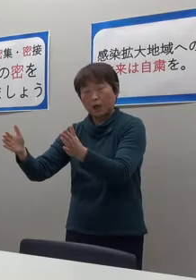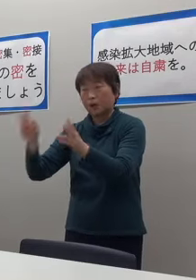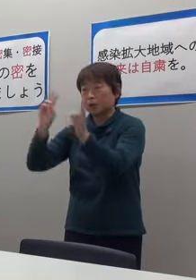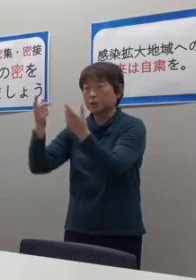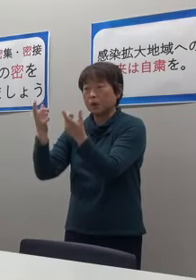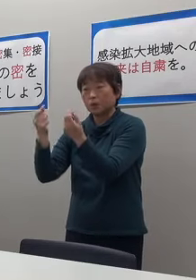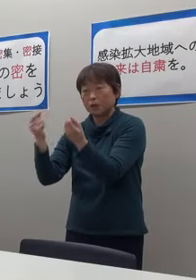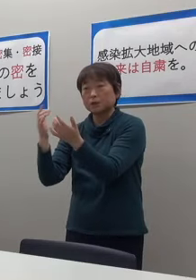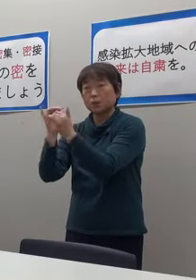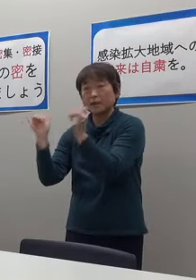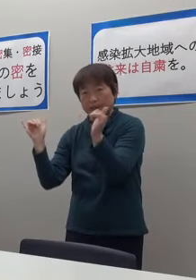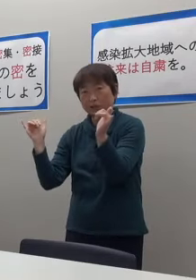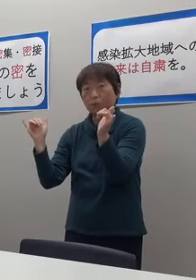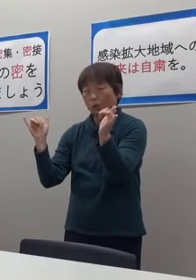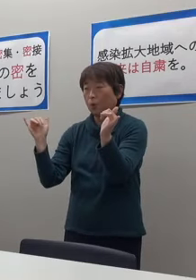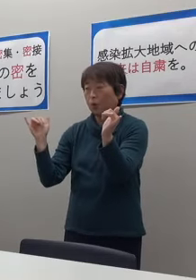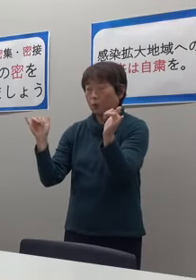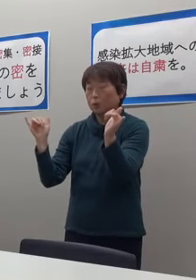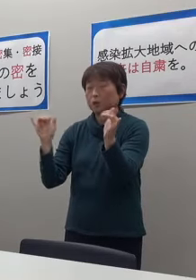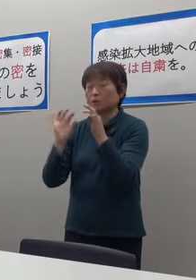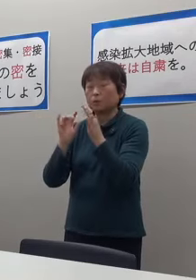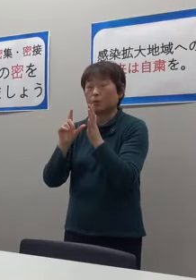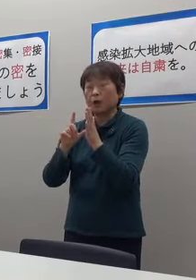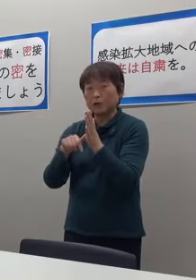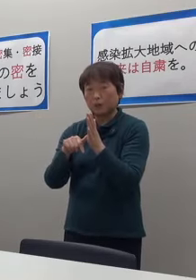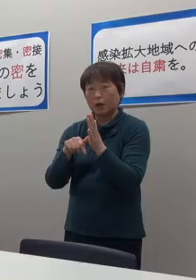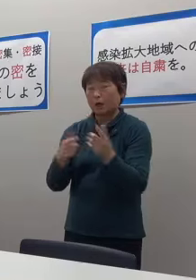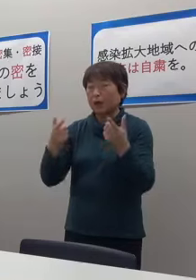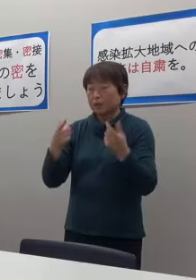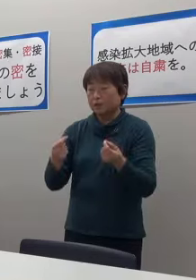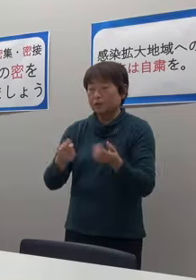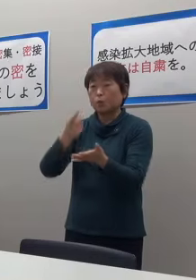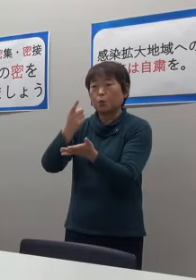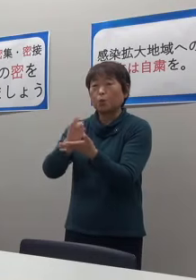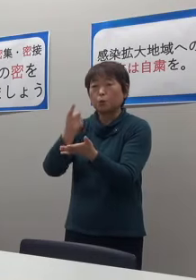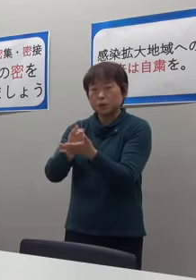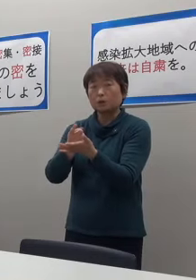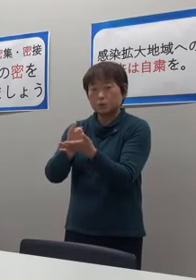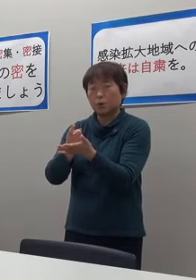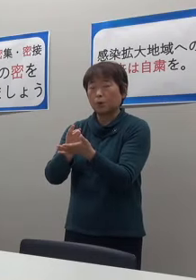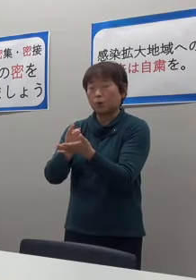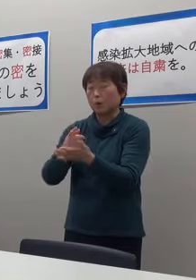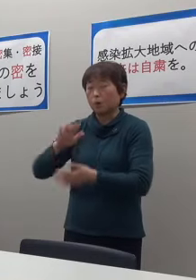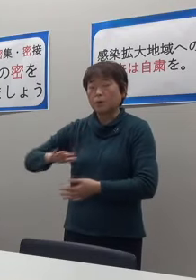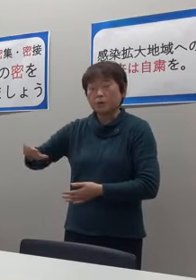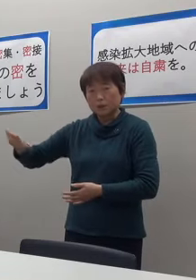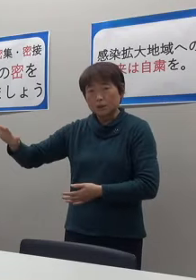まあ、あのありますけど会社ですので、そこについてはあのきちんともう一度ですね、我々の方であの、